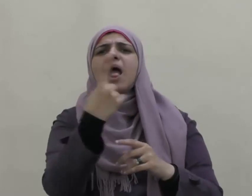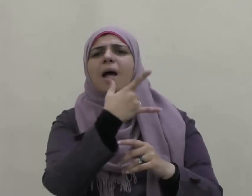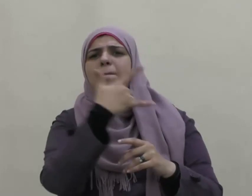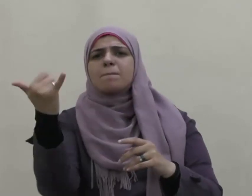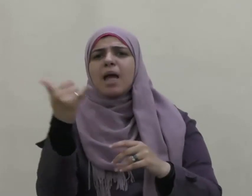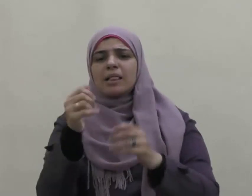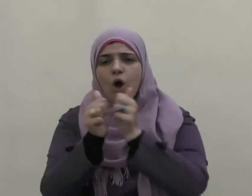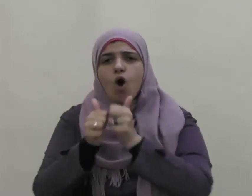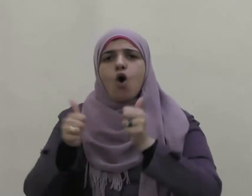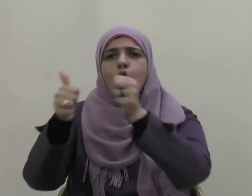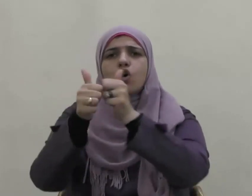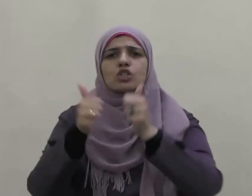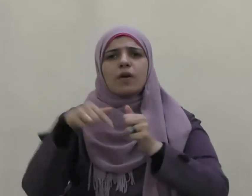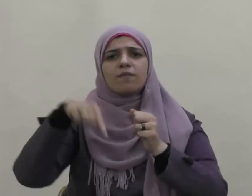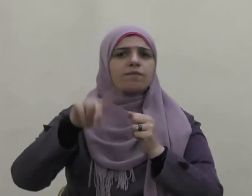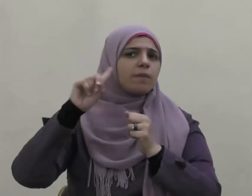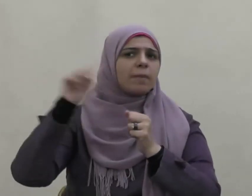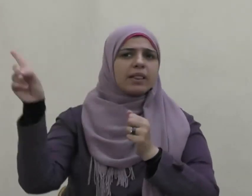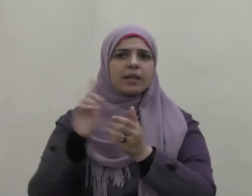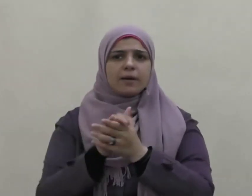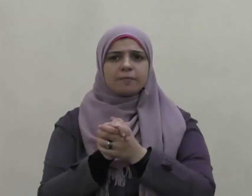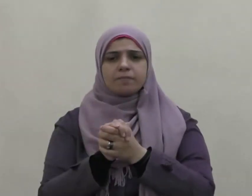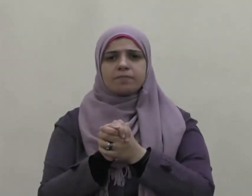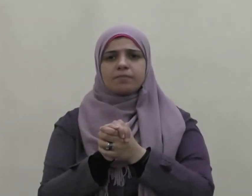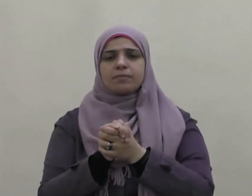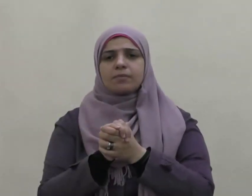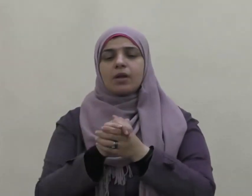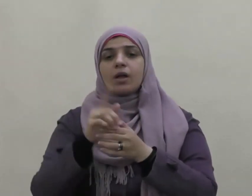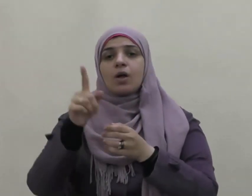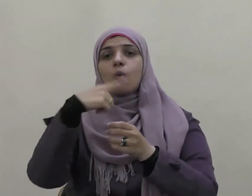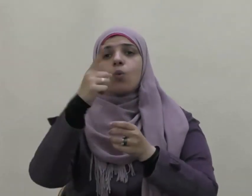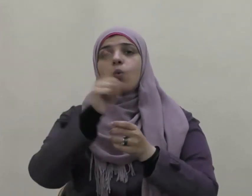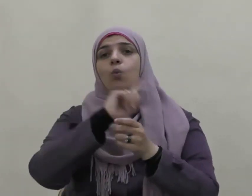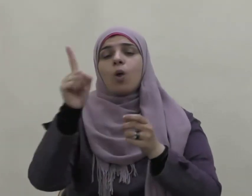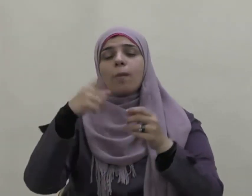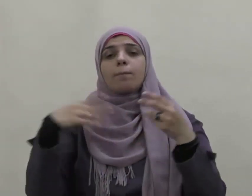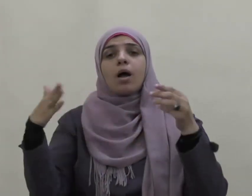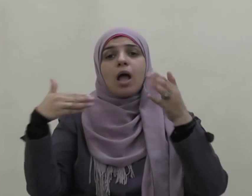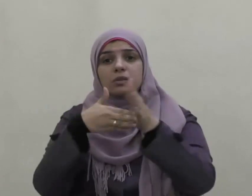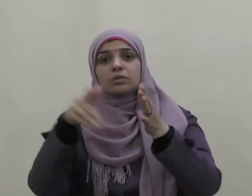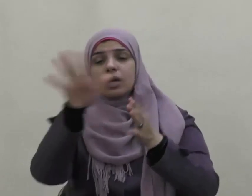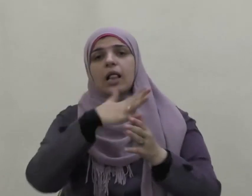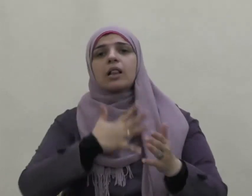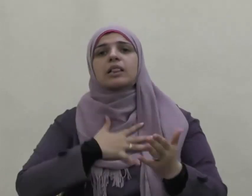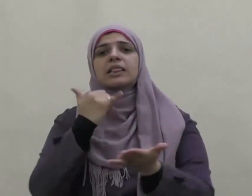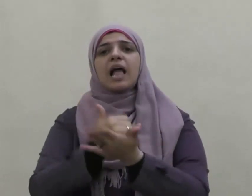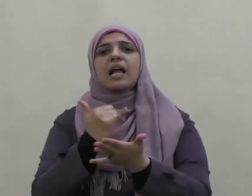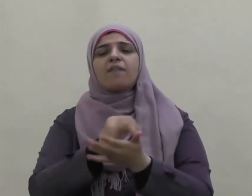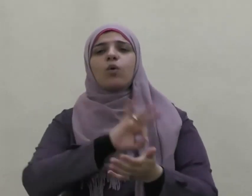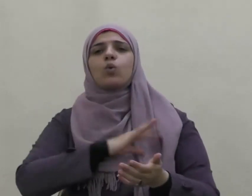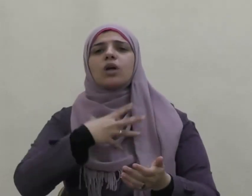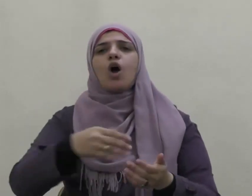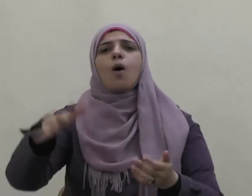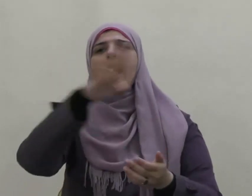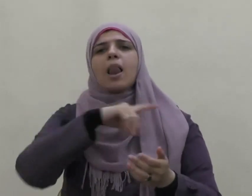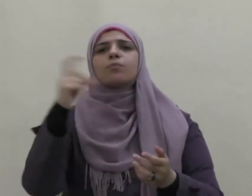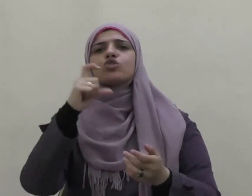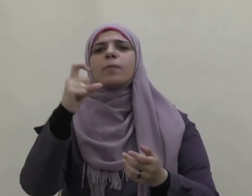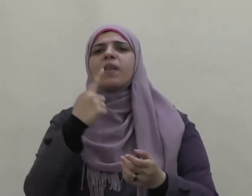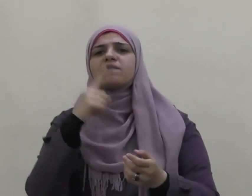بالمدينة ولم يقتصر التراحم والتكافل على المسلمين فقط وإنما